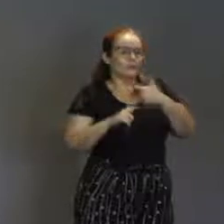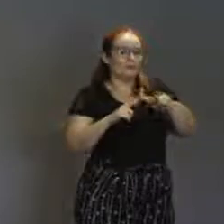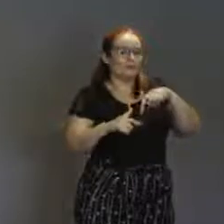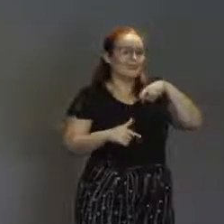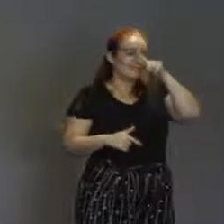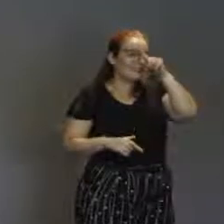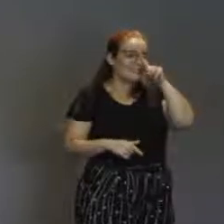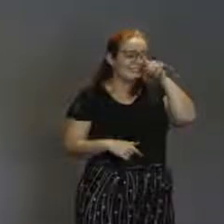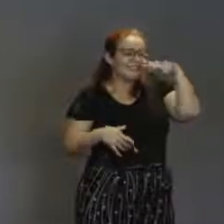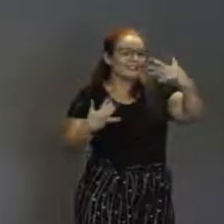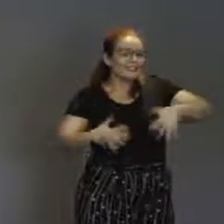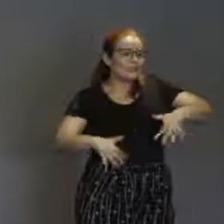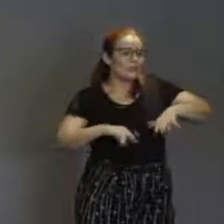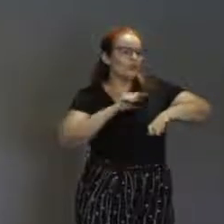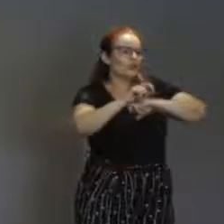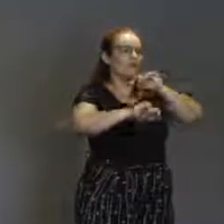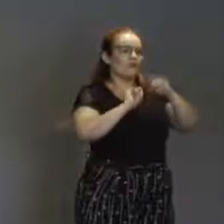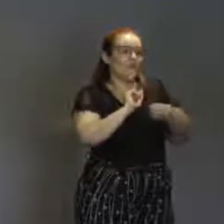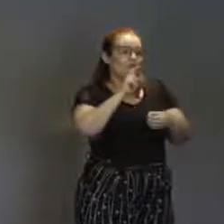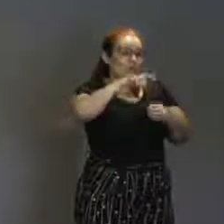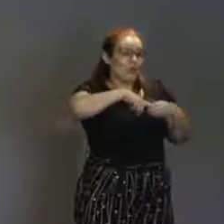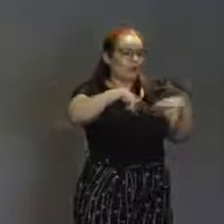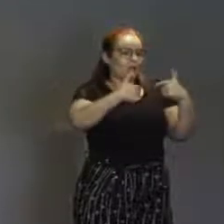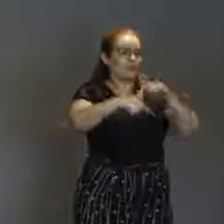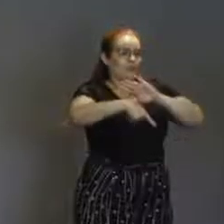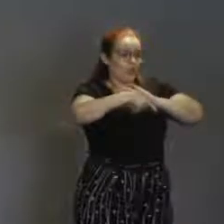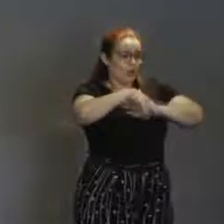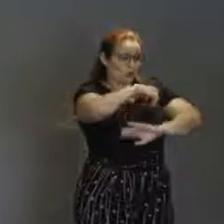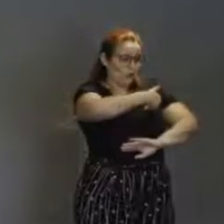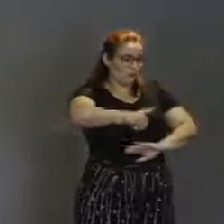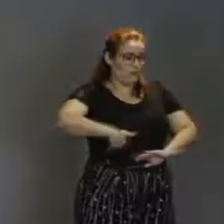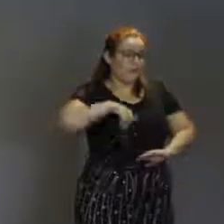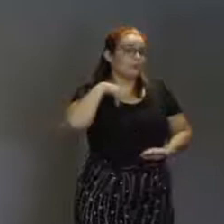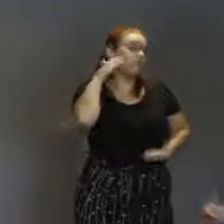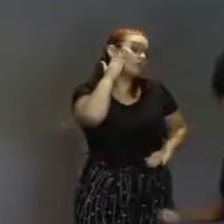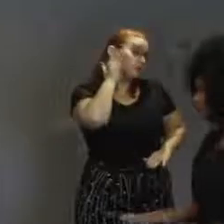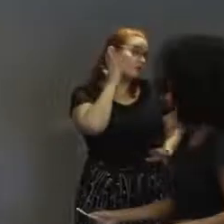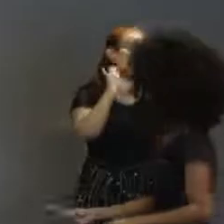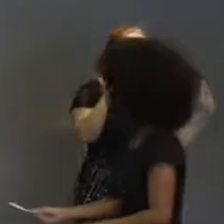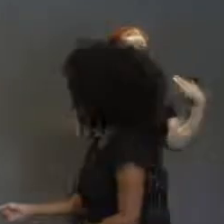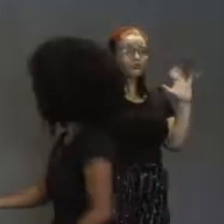e voltando um pouco para o papel do governo, aí já entendendo um pouco melhor, que eu posso falar o que eu quiser,